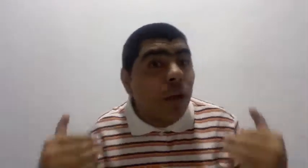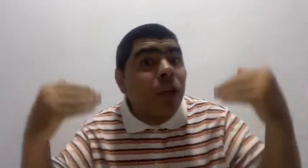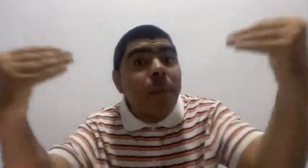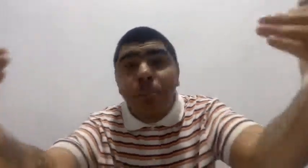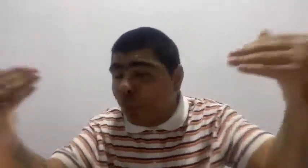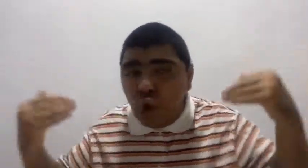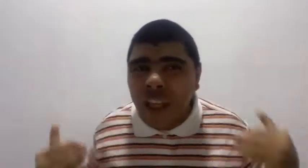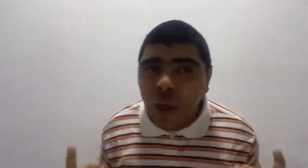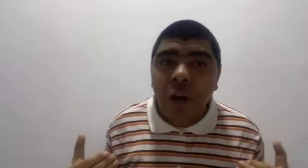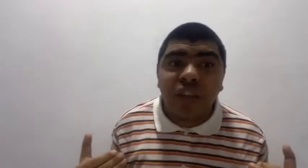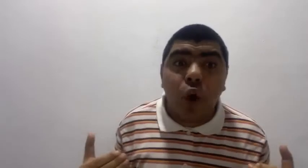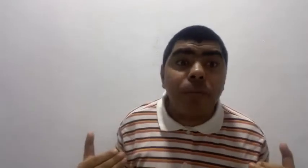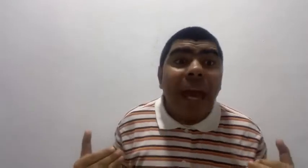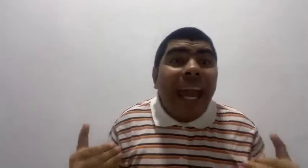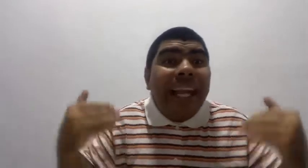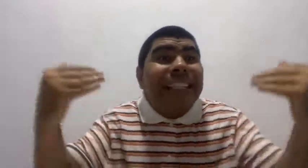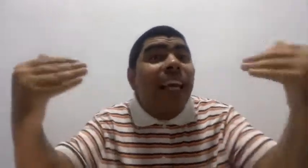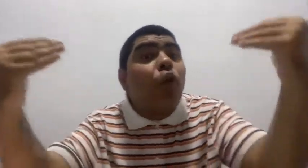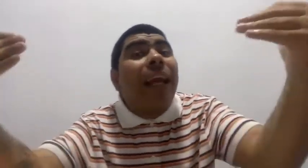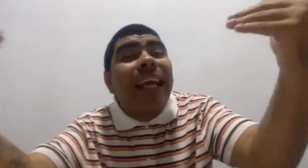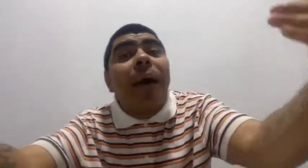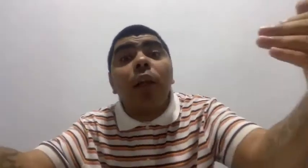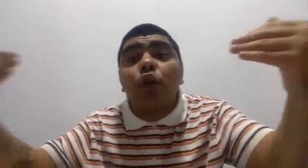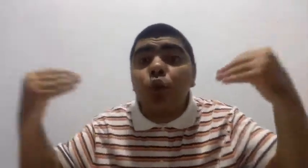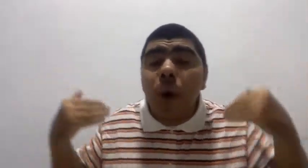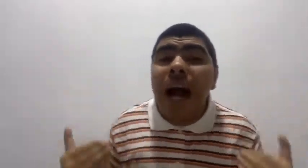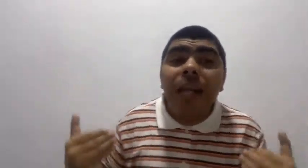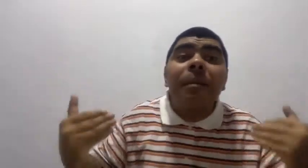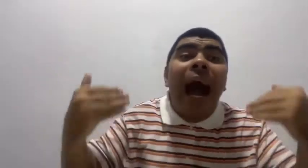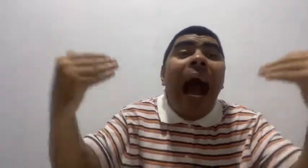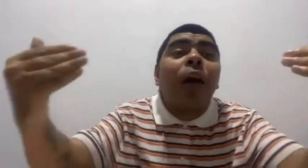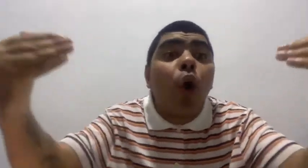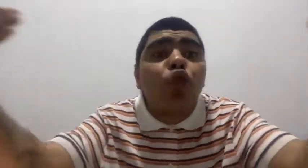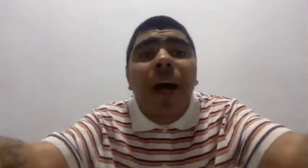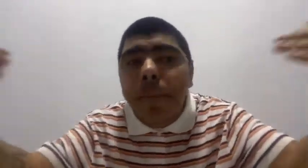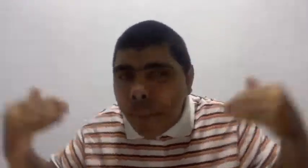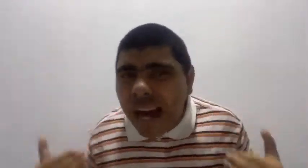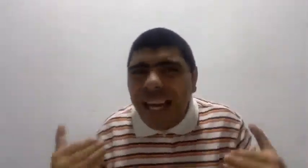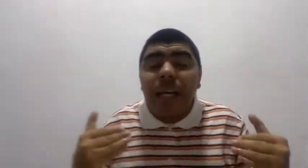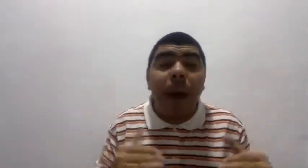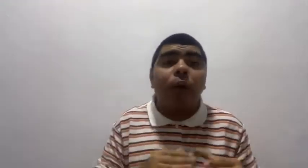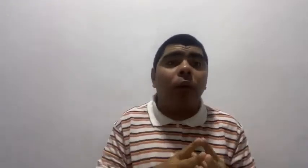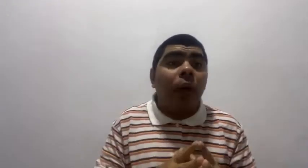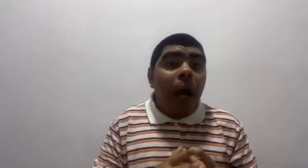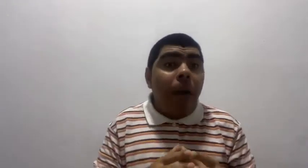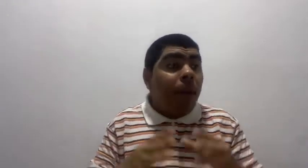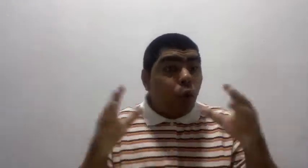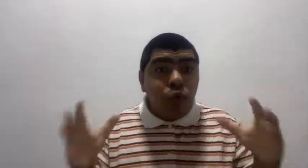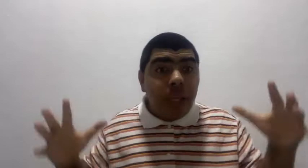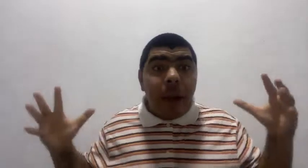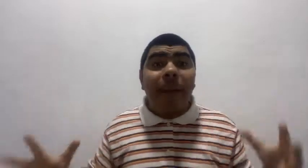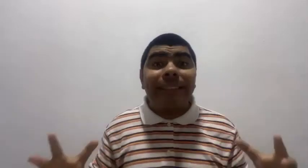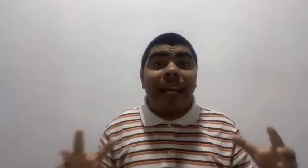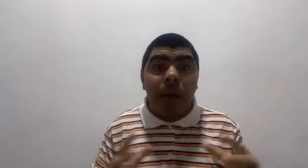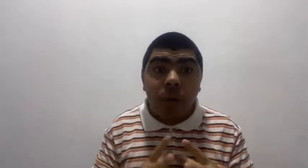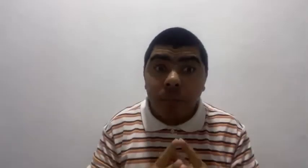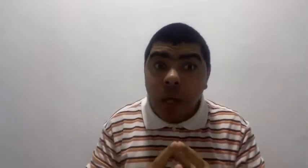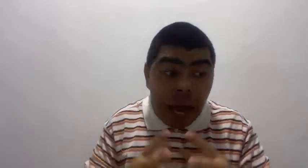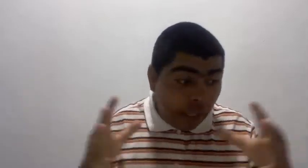y el puro de corazón. El que no ha elevado su alma a cosas vanas, hermano. Amén. Últimamente, hermano.